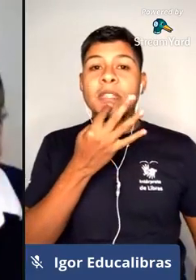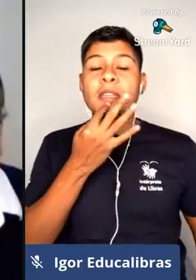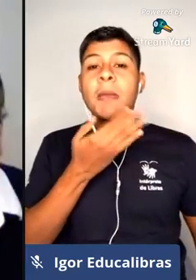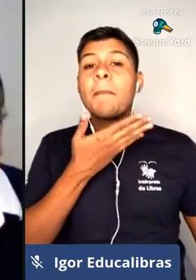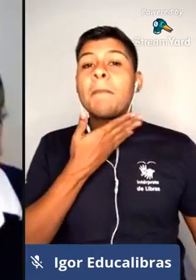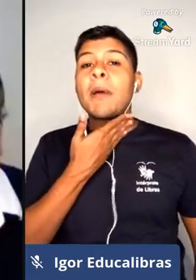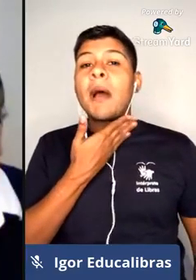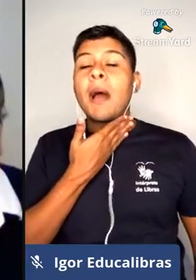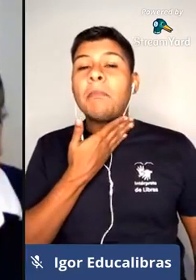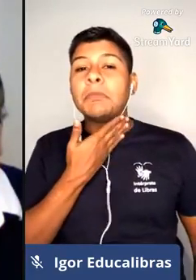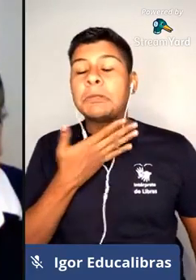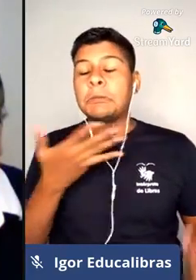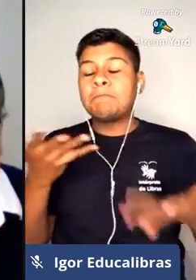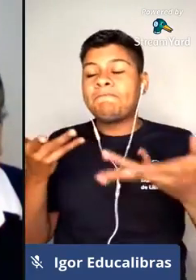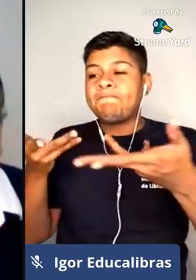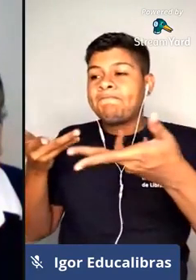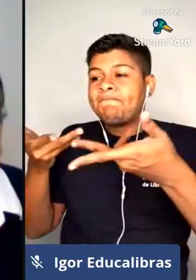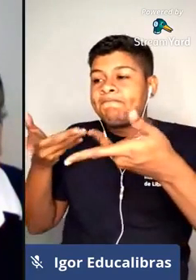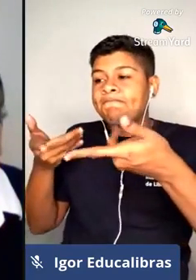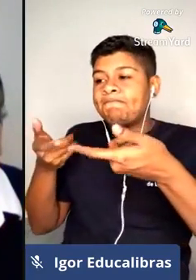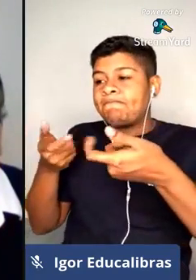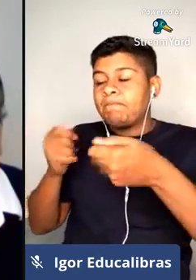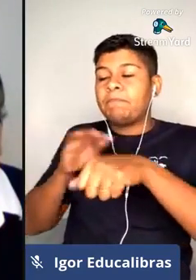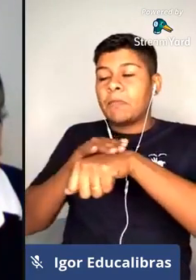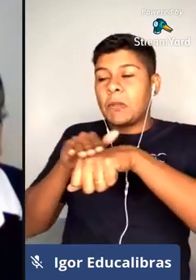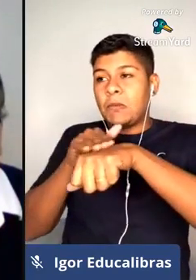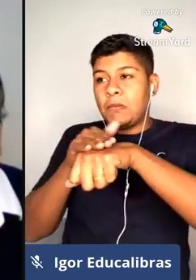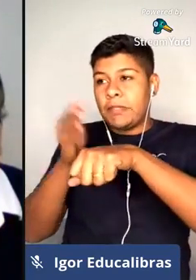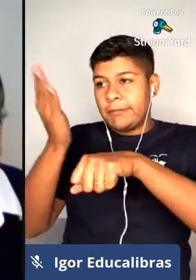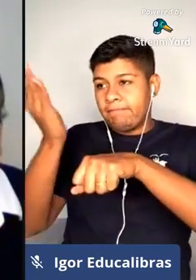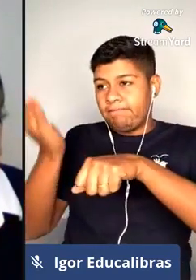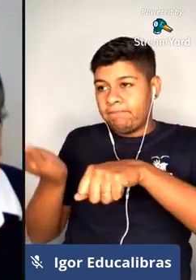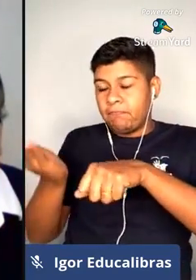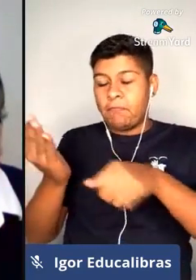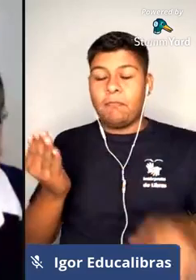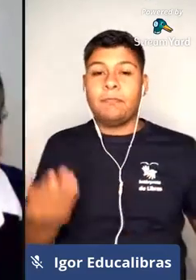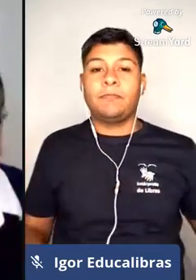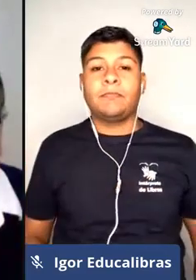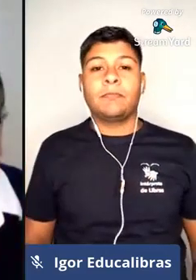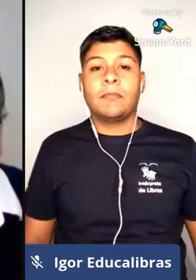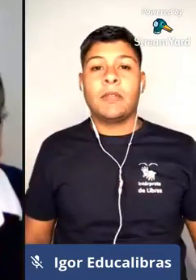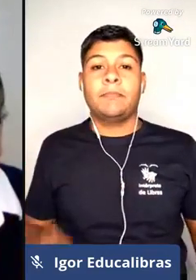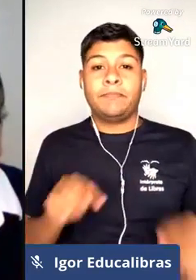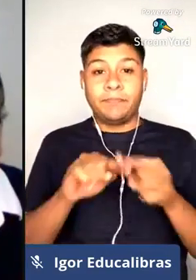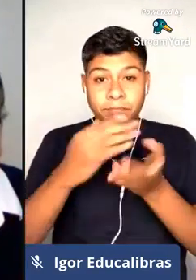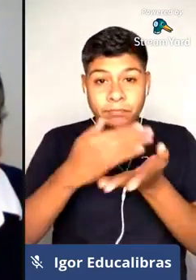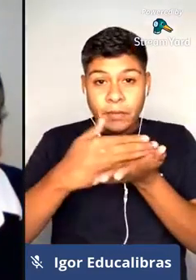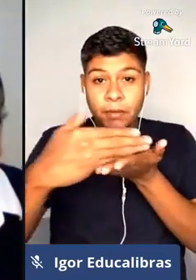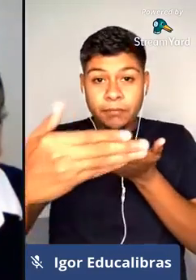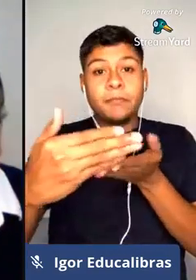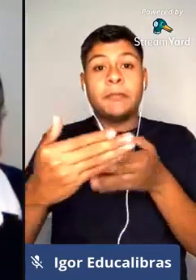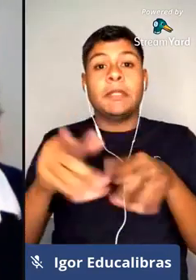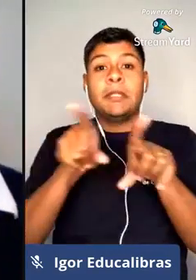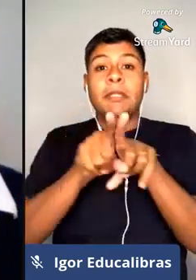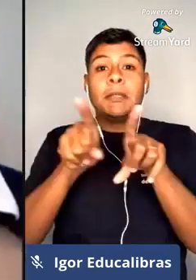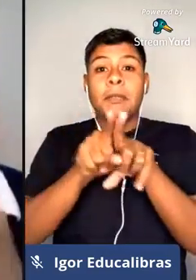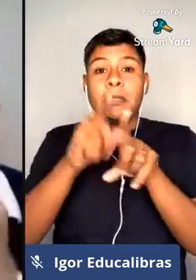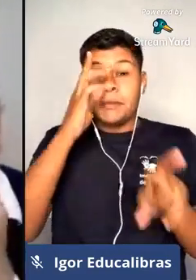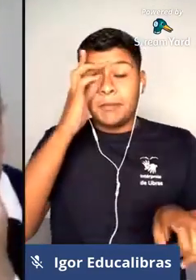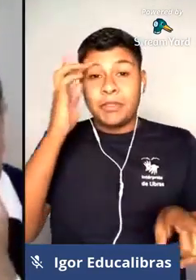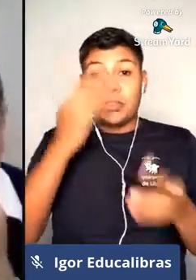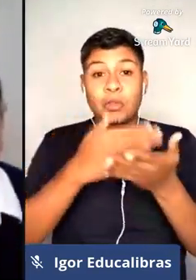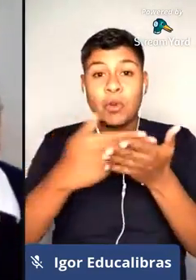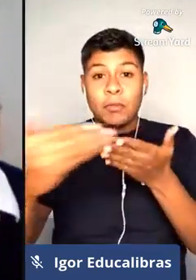eu me encantei aí com essa conversa que eu tive. Mas eu dei esse introito todo, Bósio, também, para as pessoas